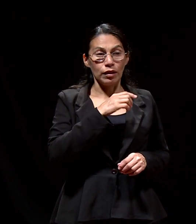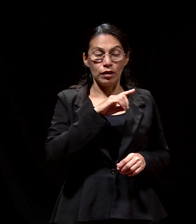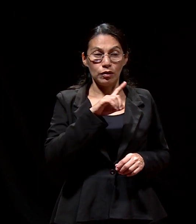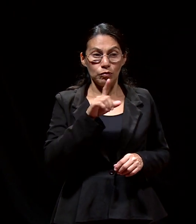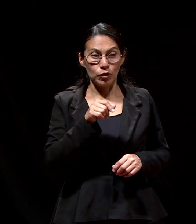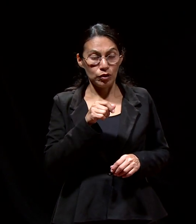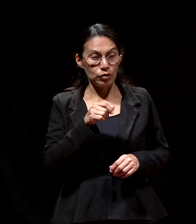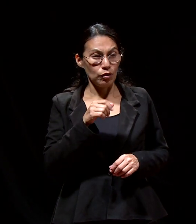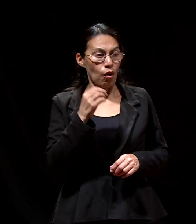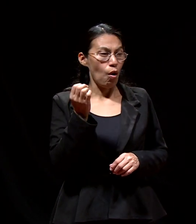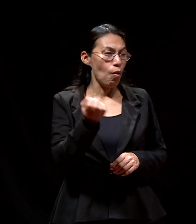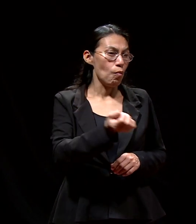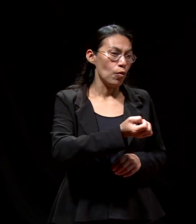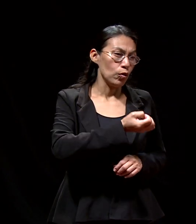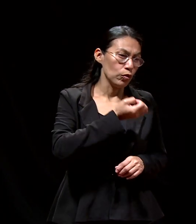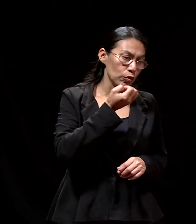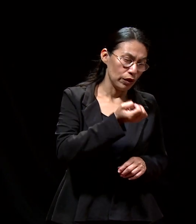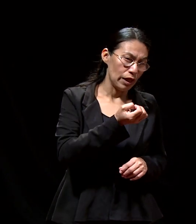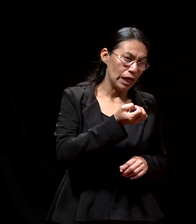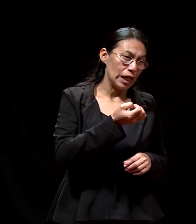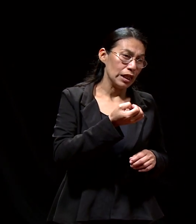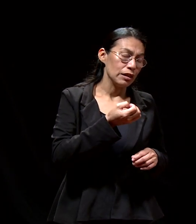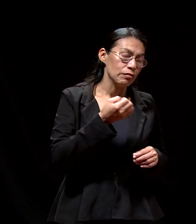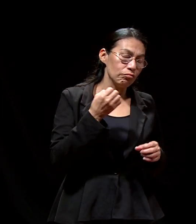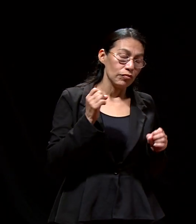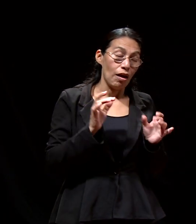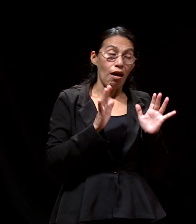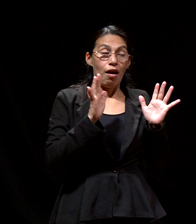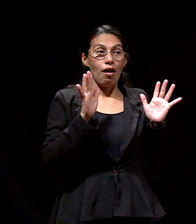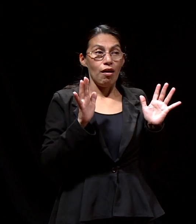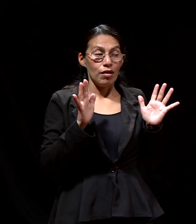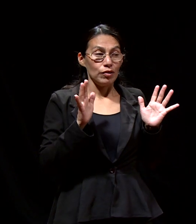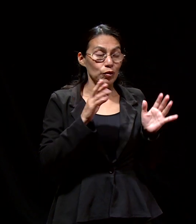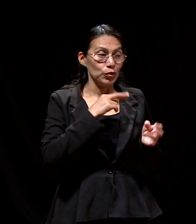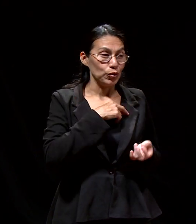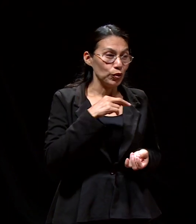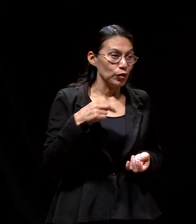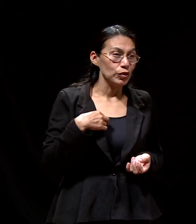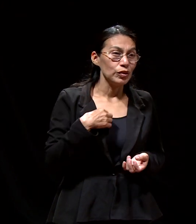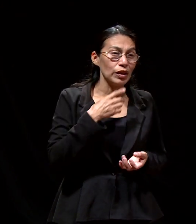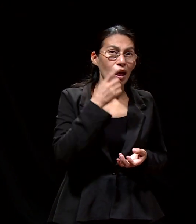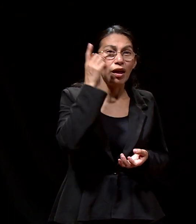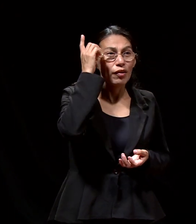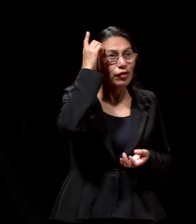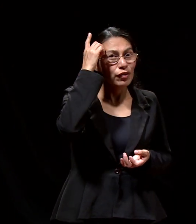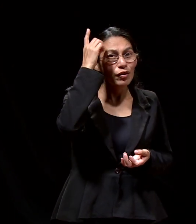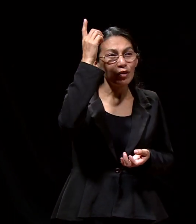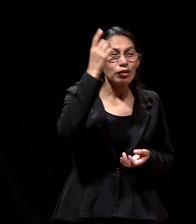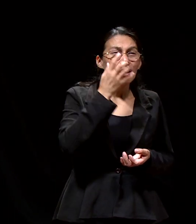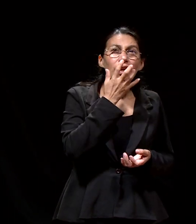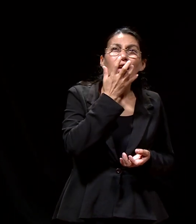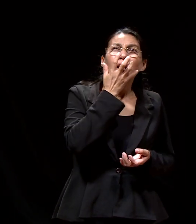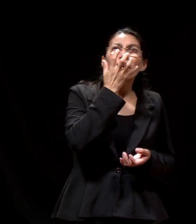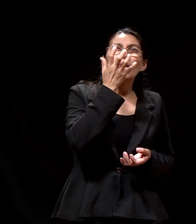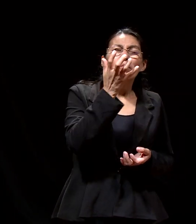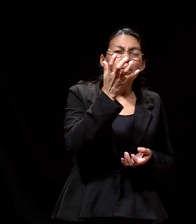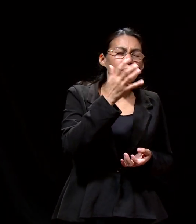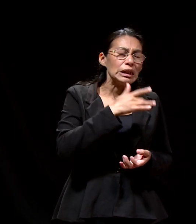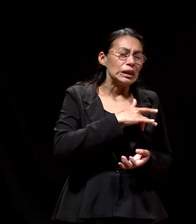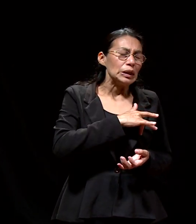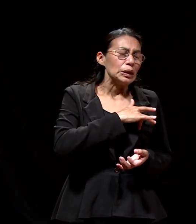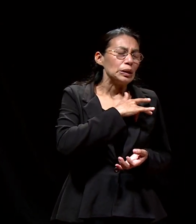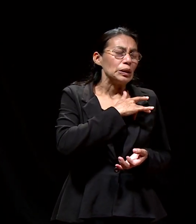se presentan las oportunidades o necesidades es cuando clamamos a Dios y aprendemos